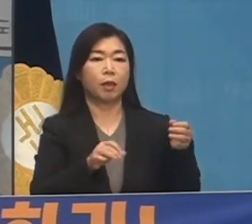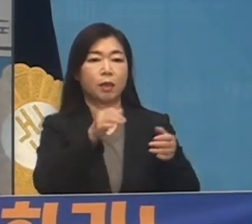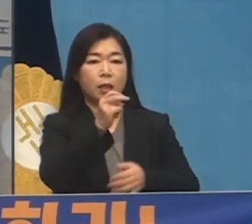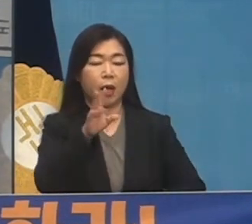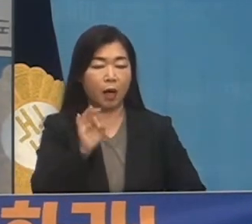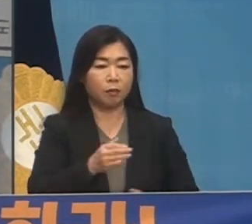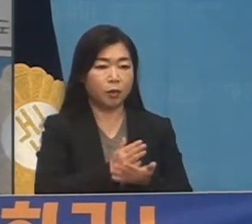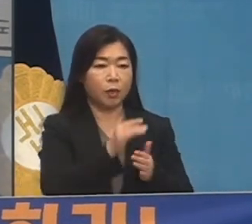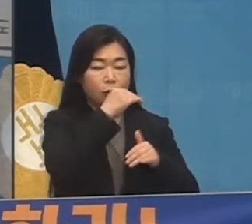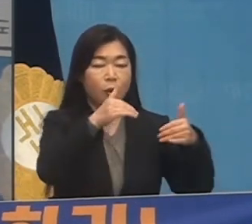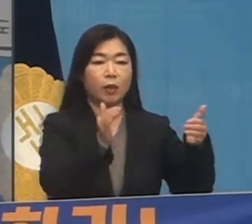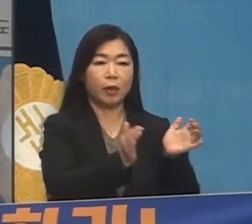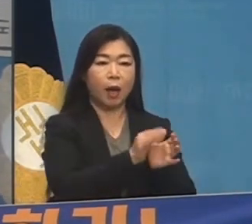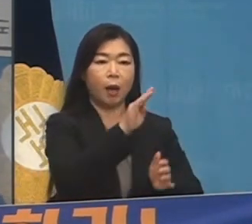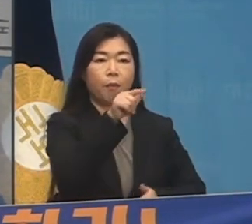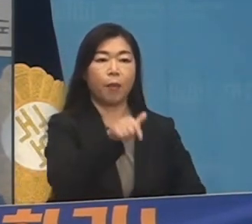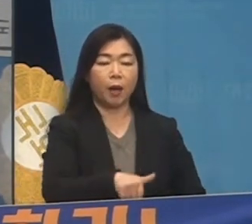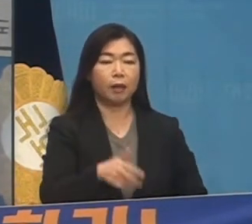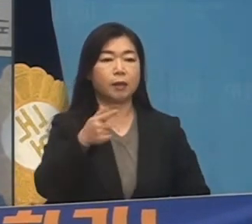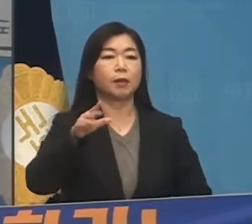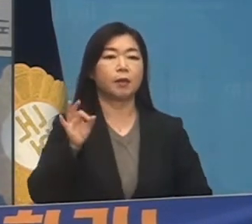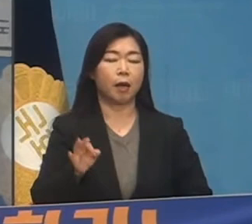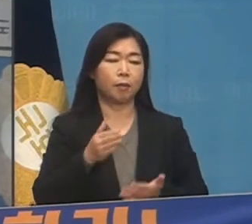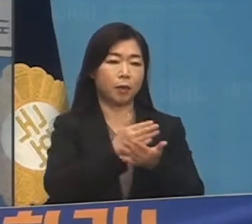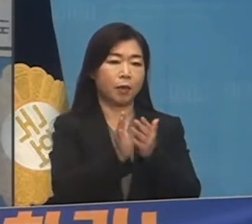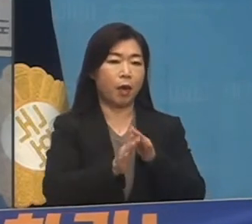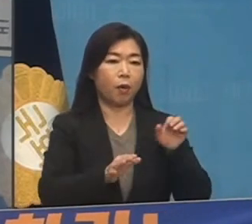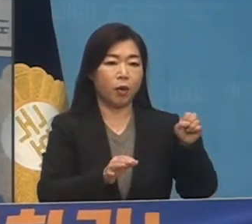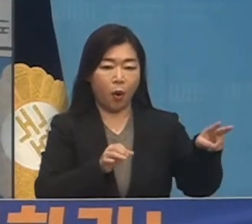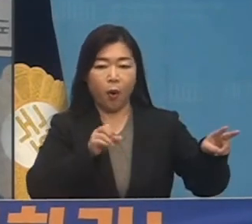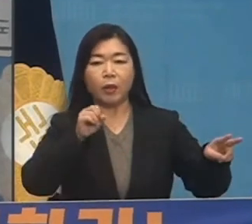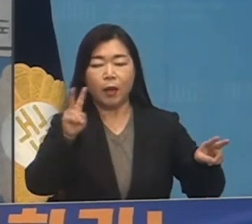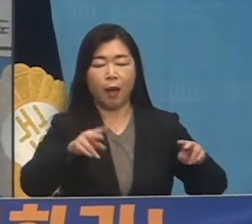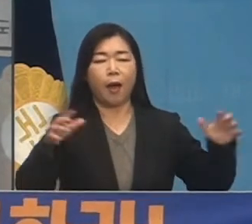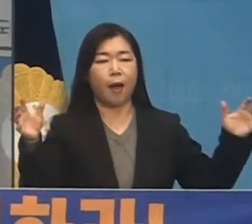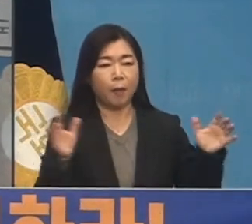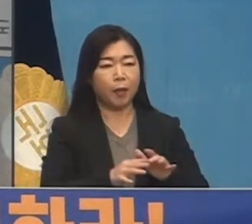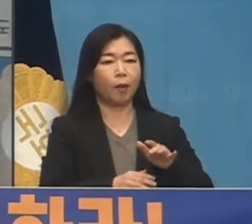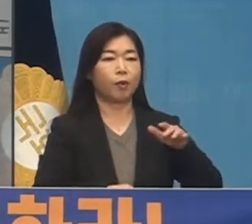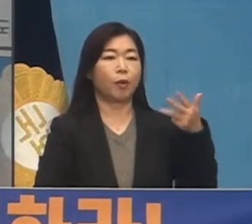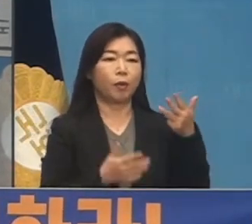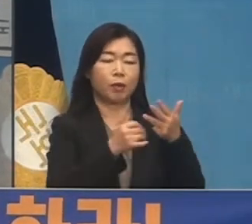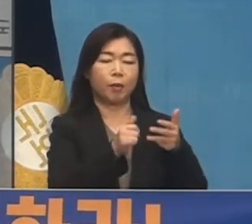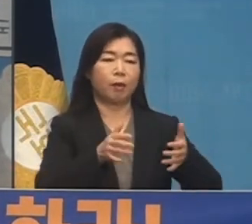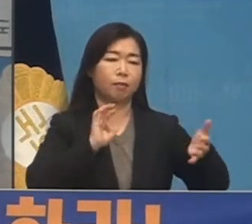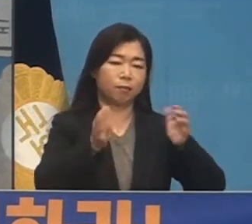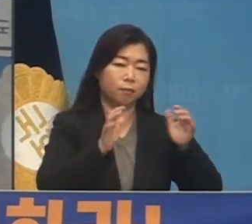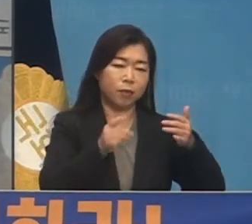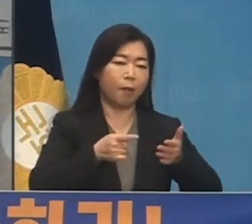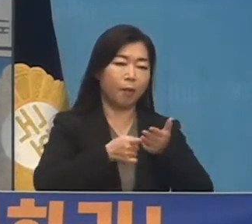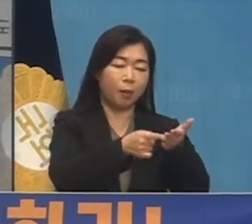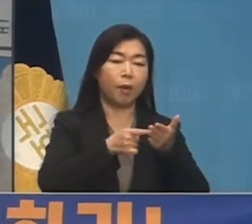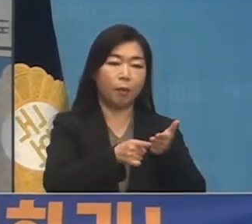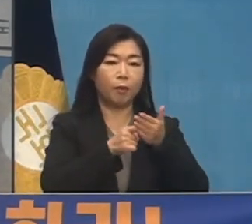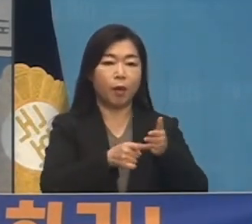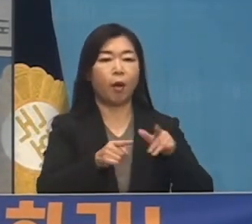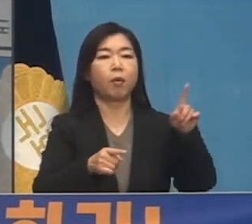양경수, 정의당, 박원석, 장혜영 등 여야 의원 8명이 11차례 대표